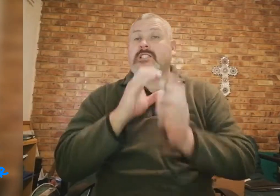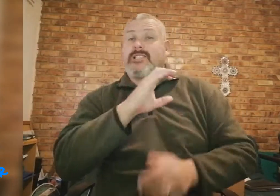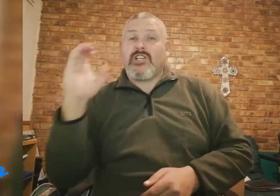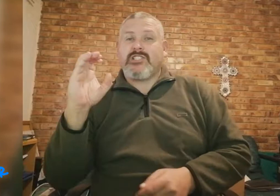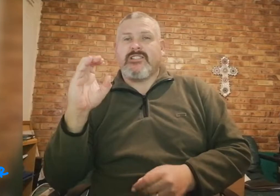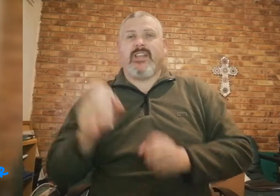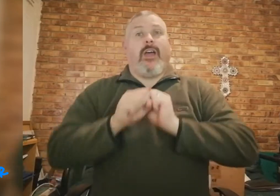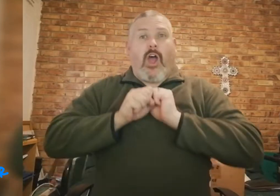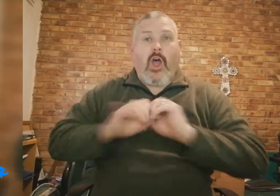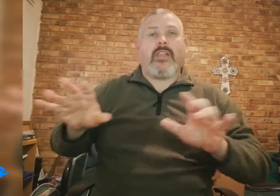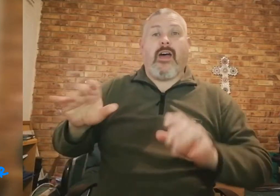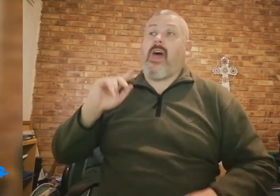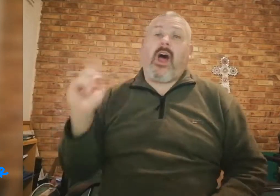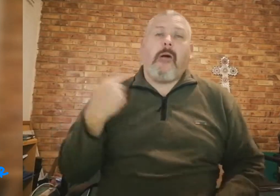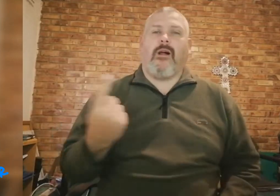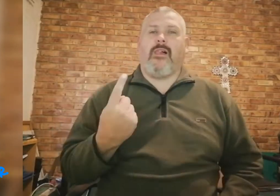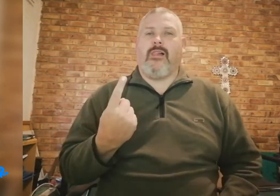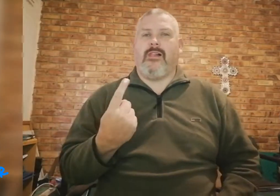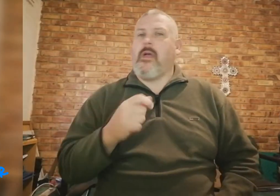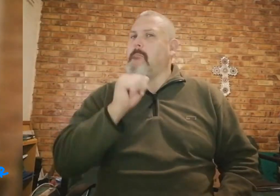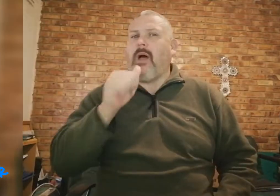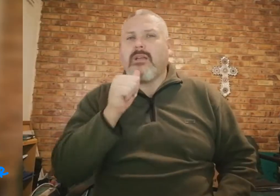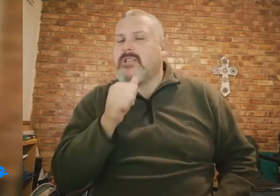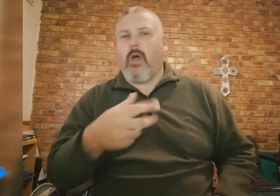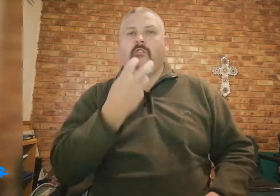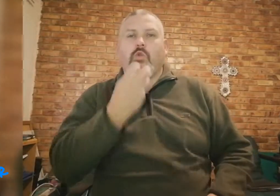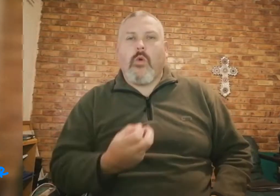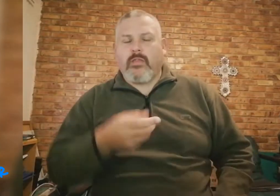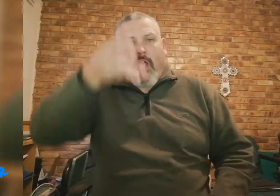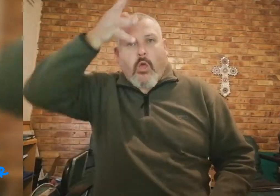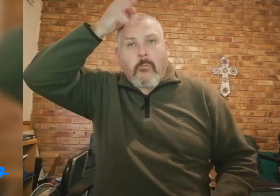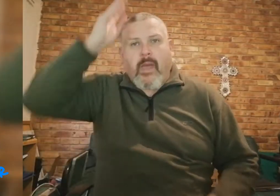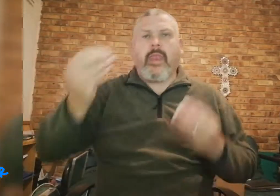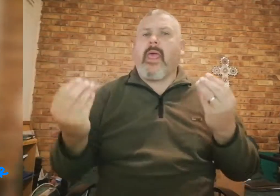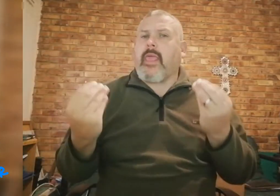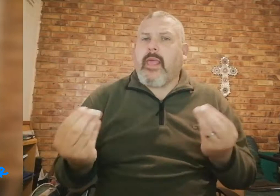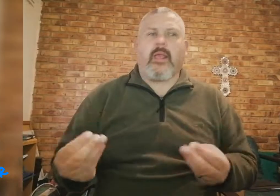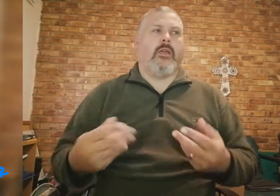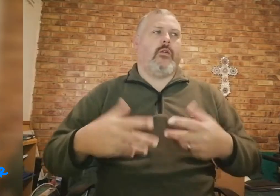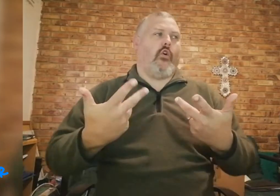Jesus Christus, uitgaan na allemaal, mag is daar dood, Romein, Griek,